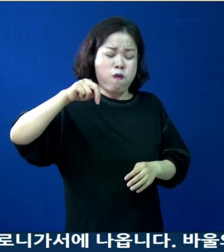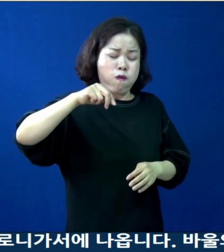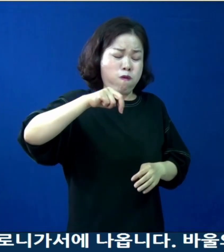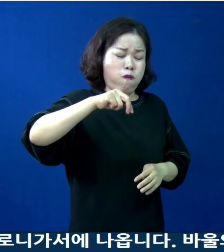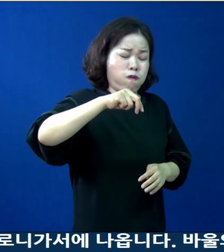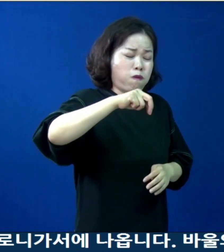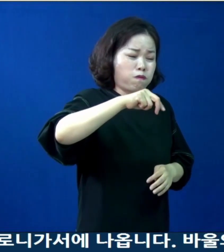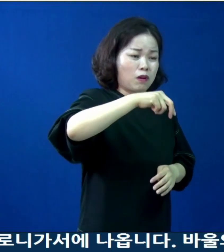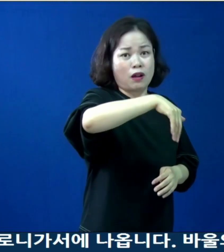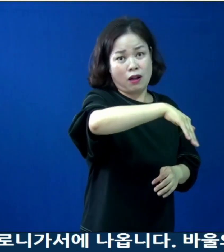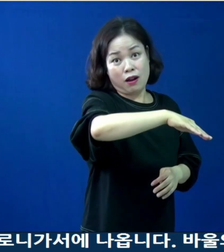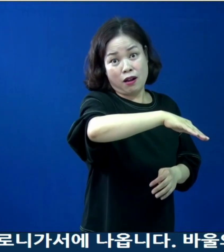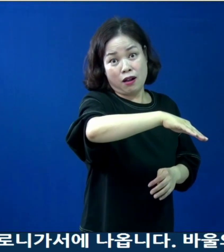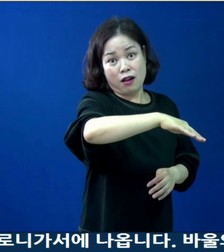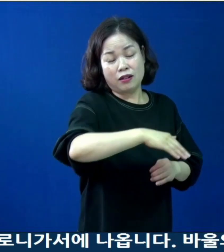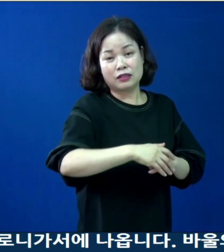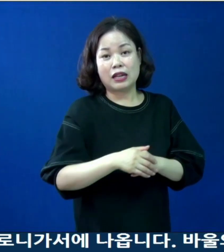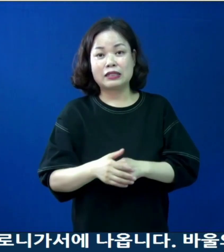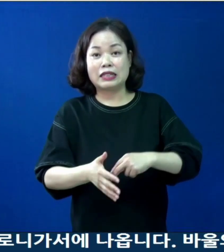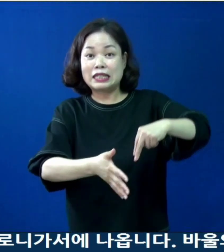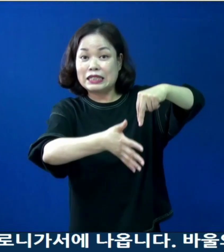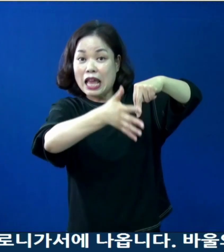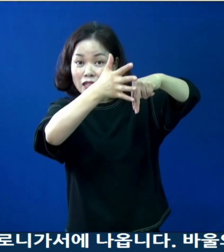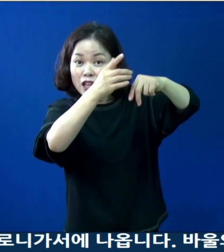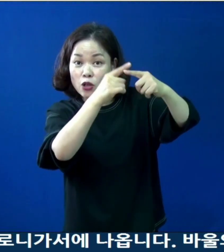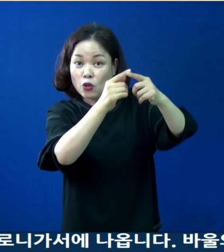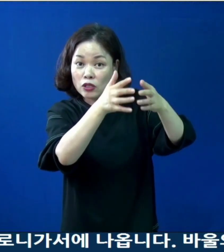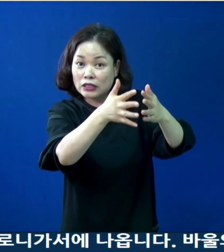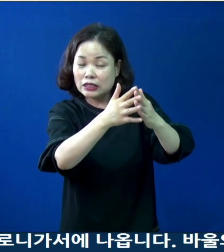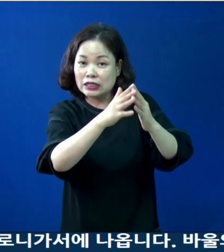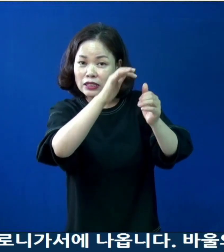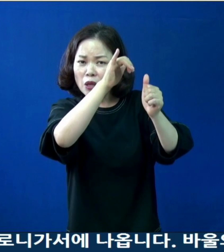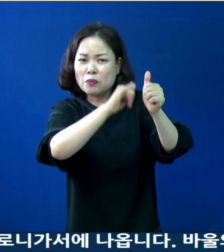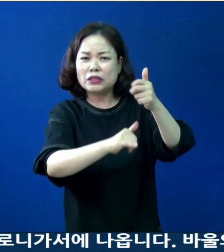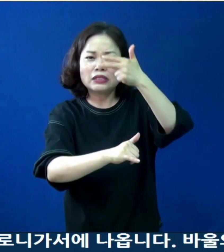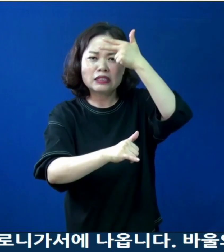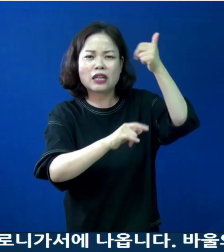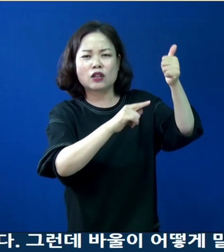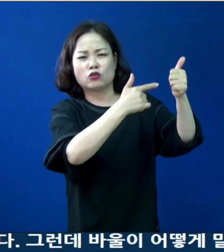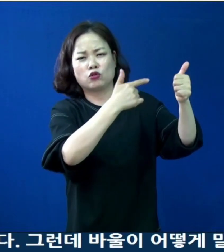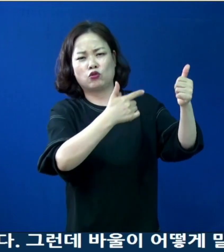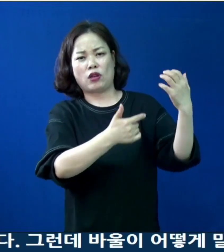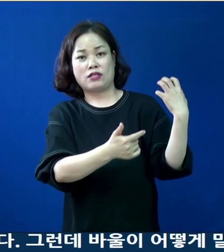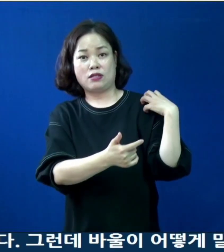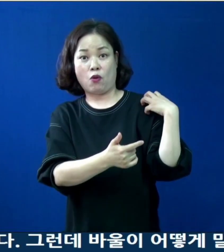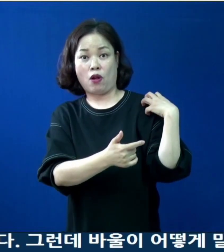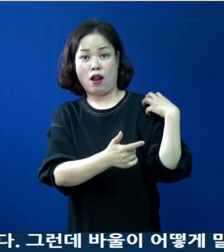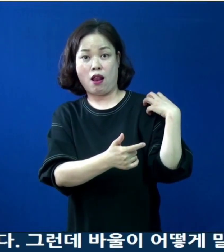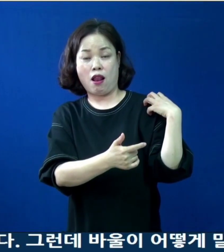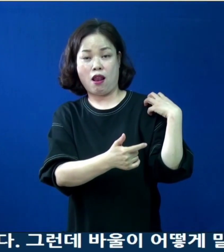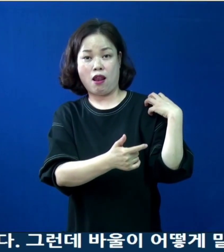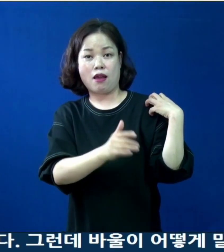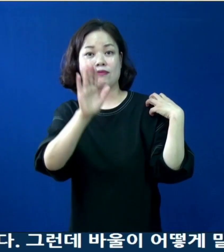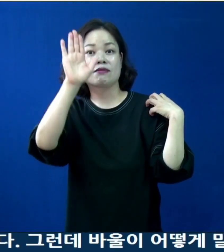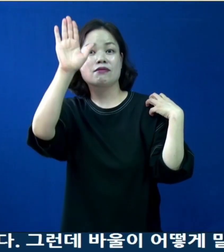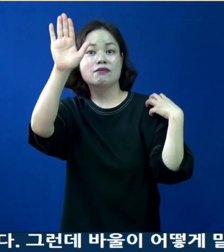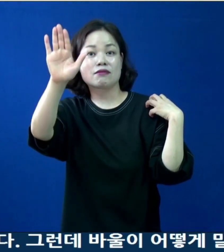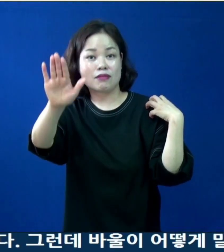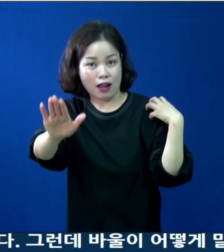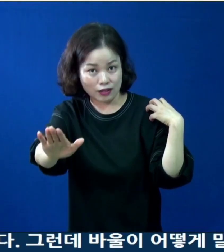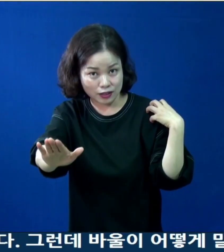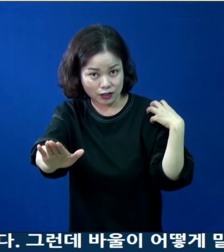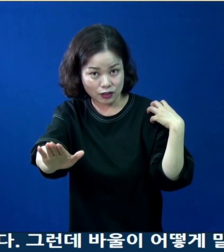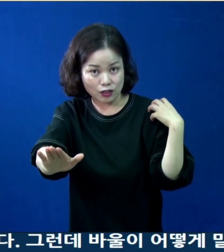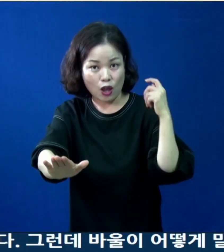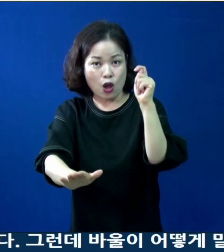가게 됩니다. 그래서 데살로니가의 교회를 세우는데 디모데가 매우 중요한 역할을 하고요, 나중에